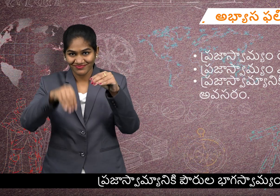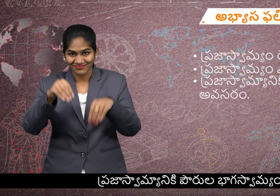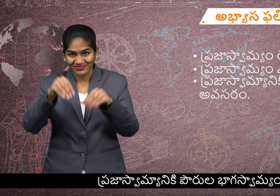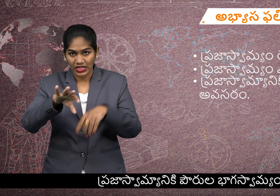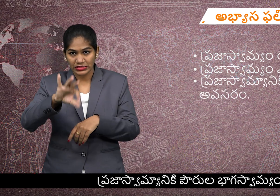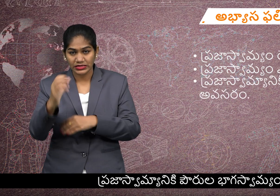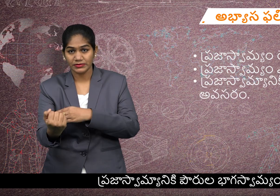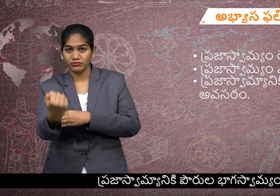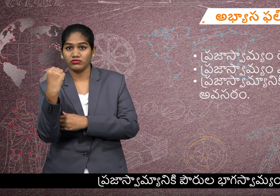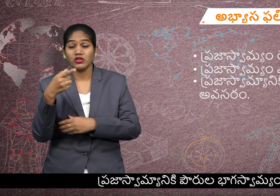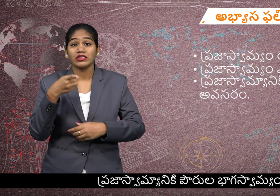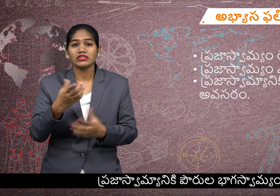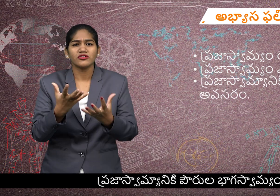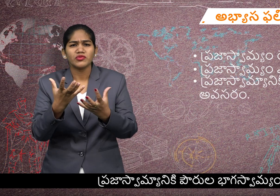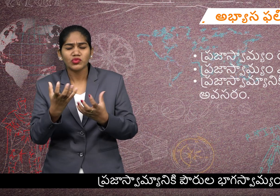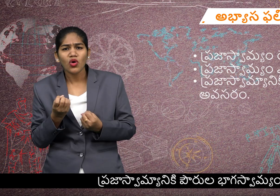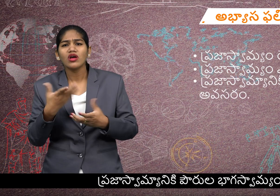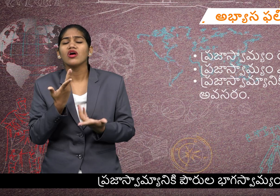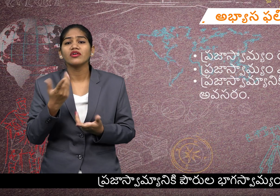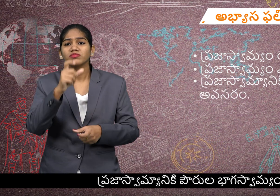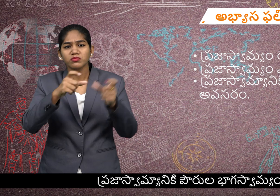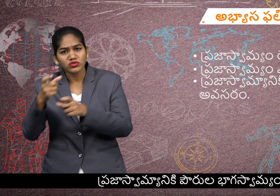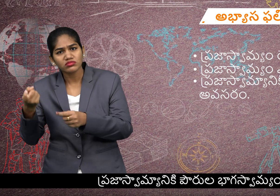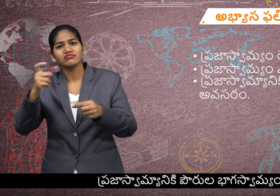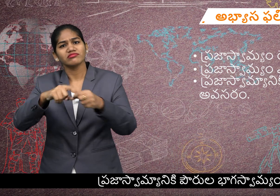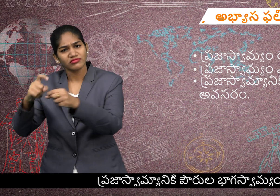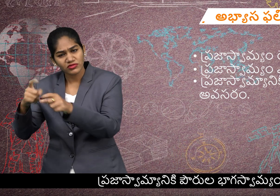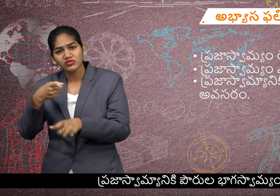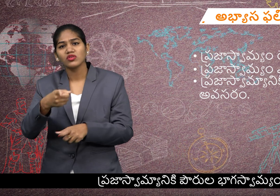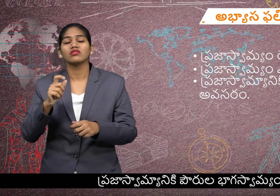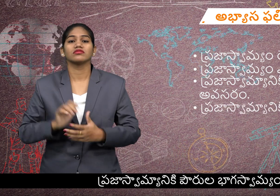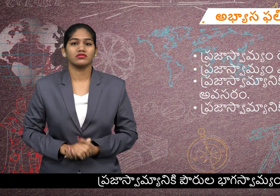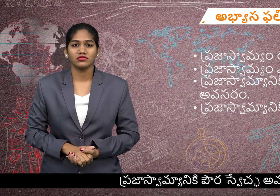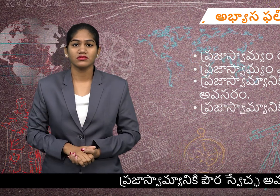ప్రజాస్వామ్యానికి పౌరుల భాగస్వామ్యం అవసరం.